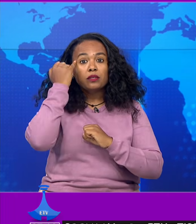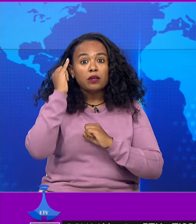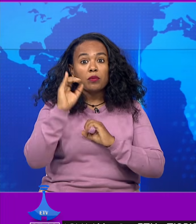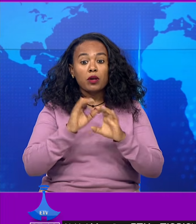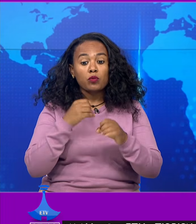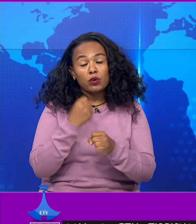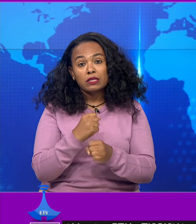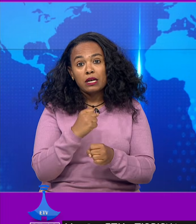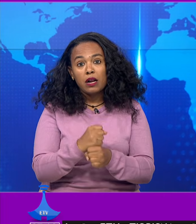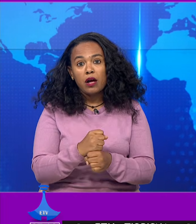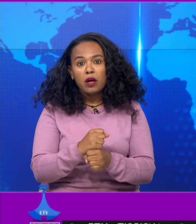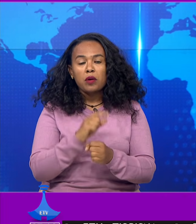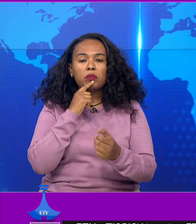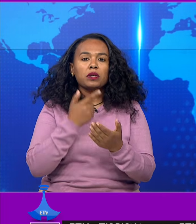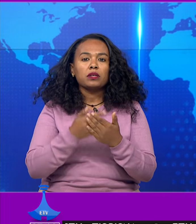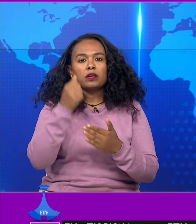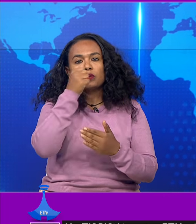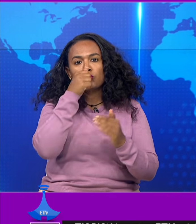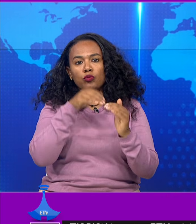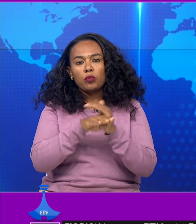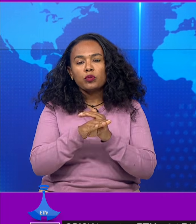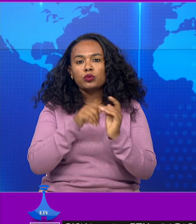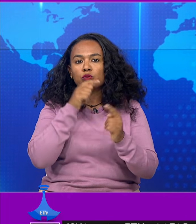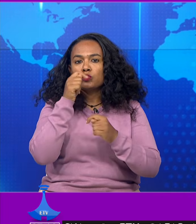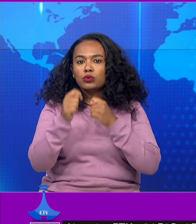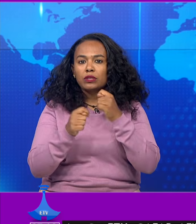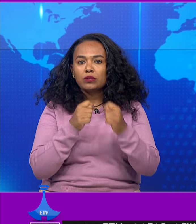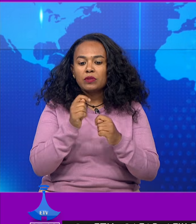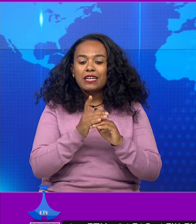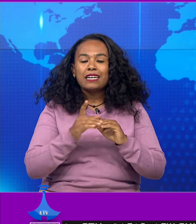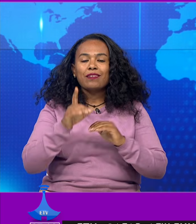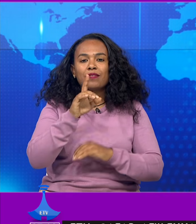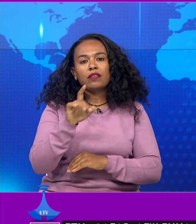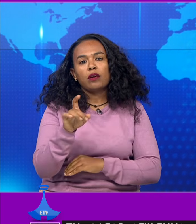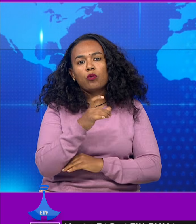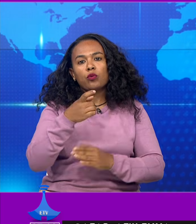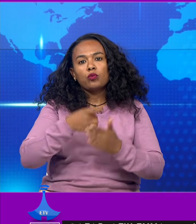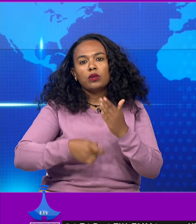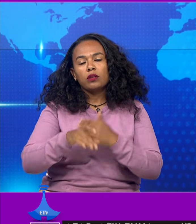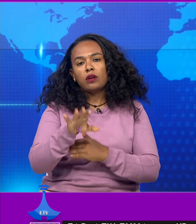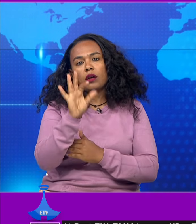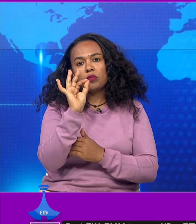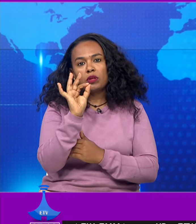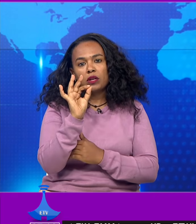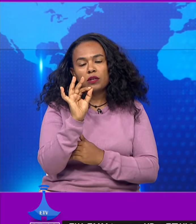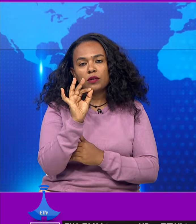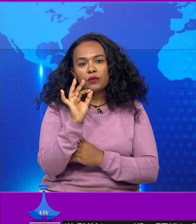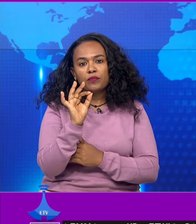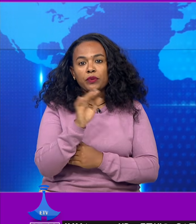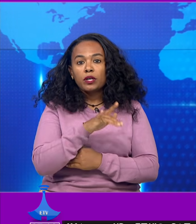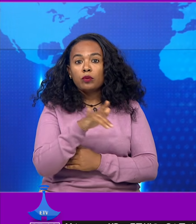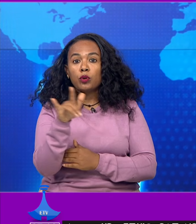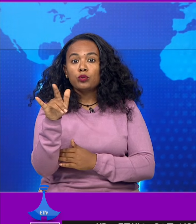ከሰራ በእርግጠኝነት ኢትዮጵያ ውስጥ ቱሪዝም ከፍተኛ የሆነ ውጤት እናገኝበታለን።